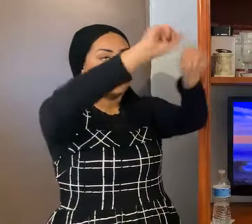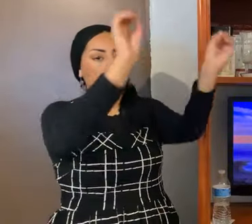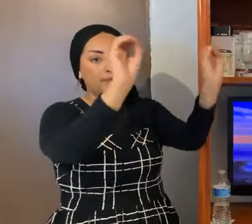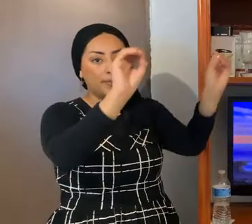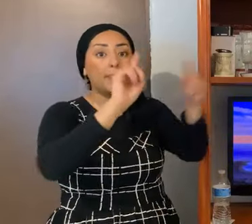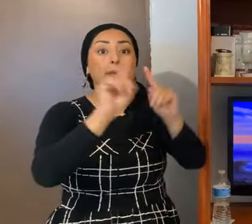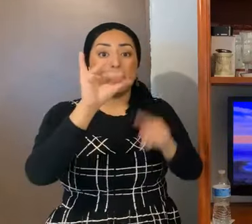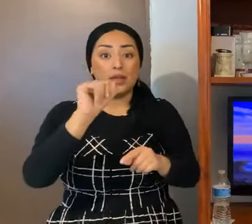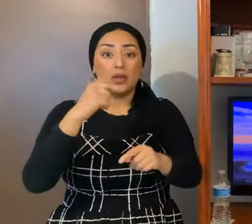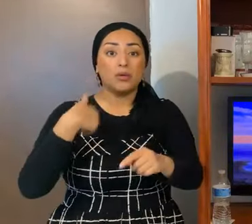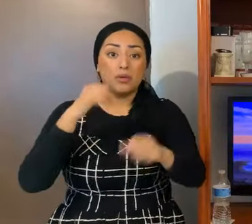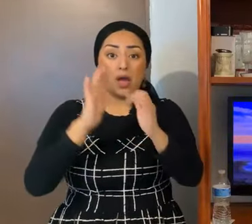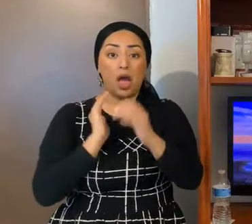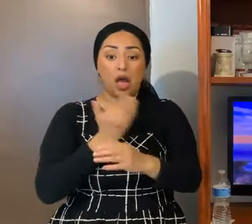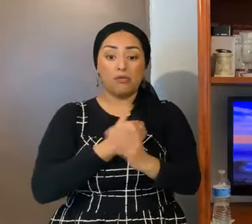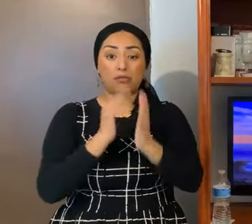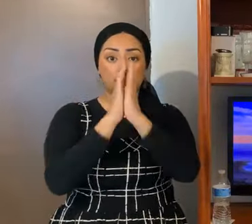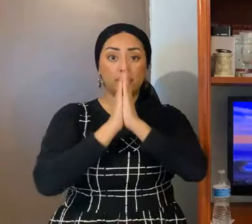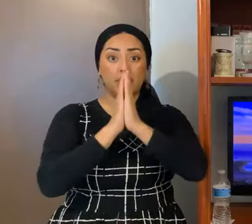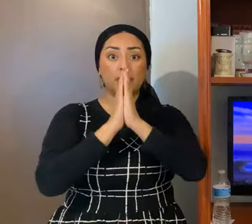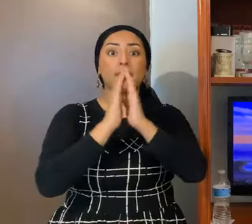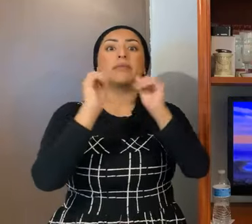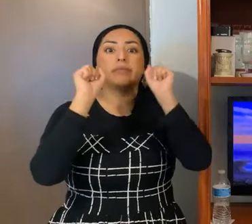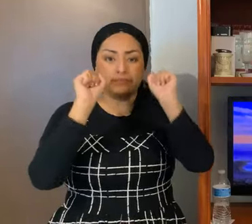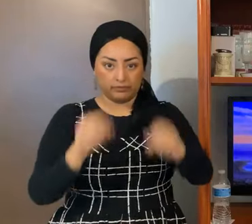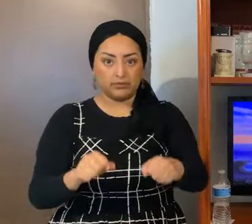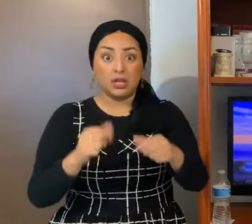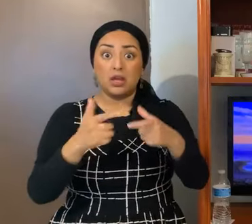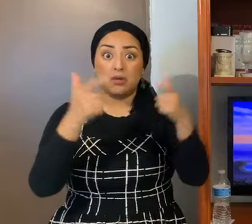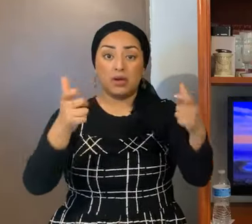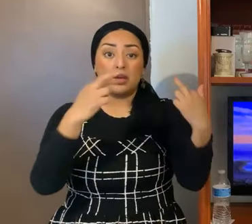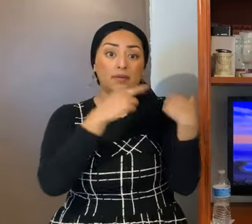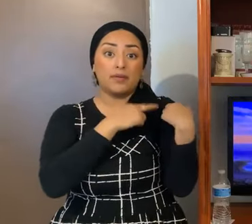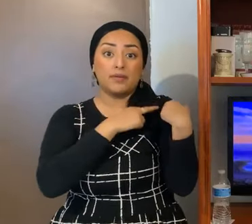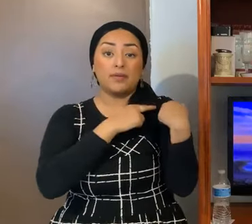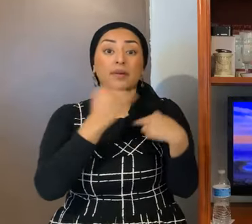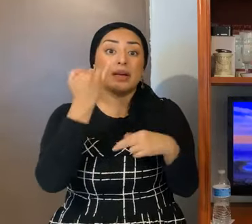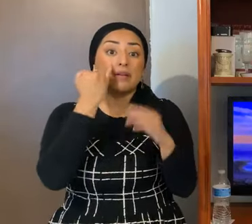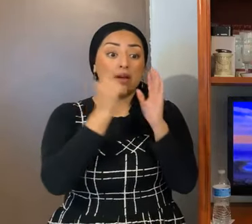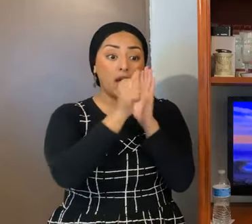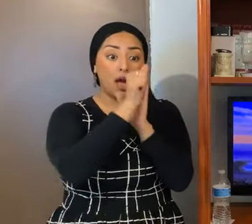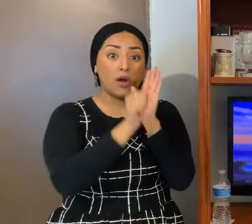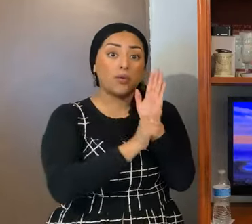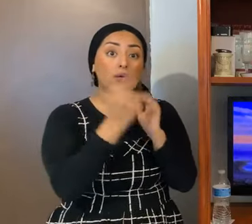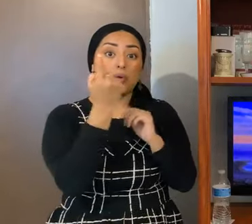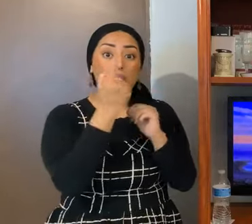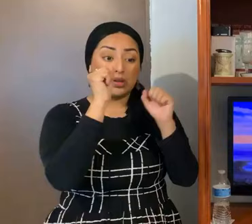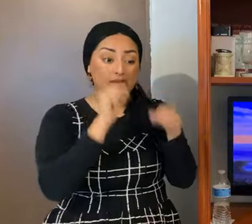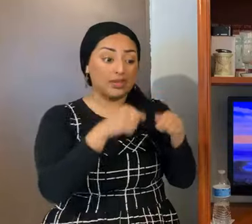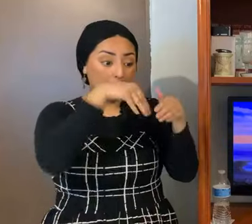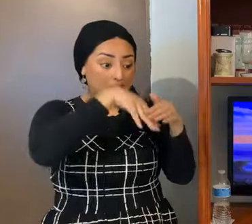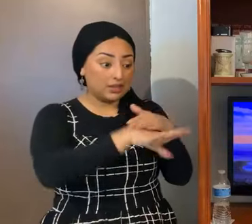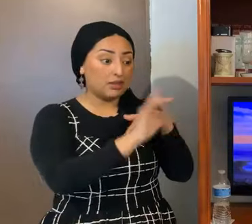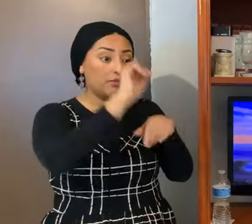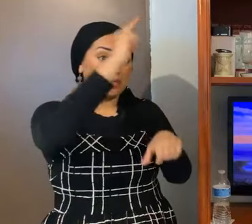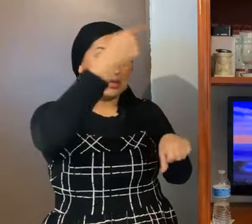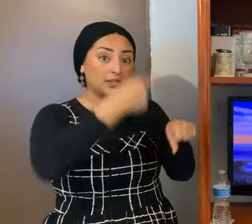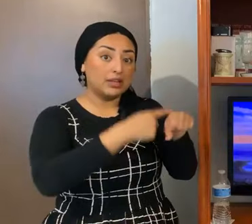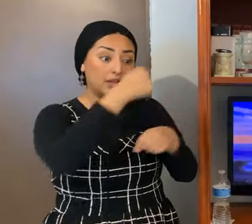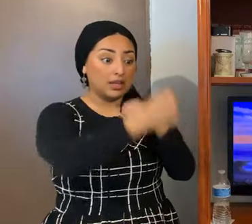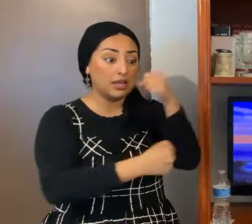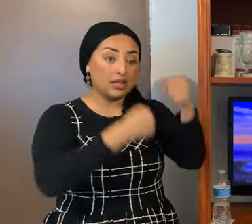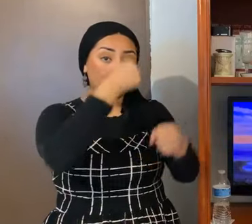sí a través de la oración. Pero esto es una gran responsabilidad. Si Aarón solamente podía entrar una sola vez al